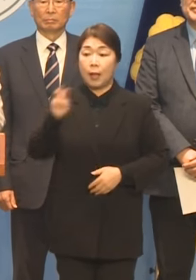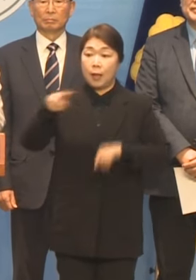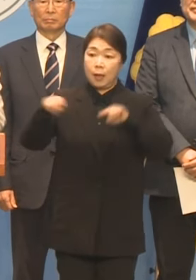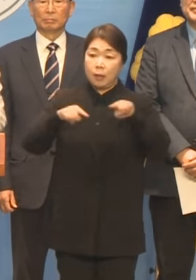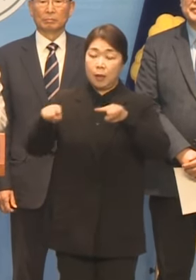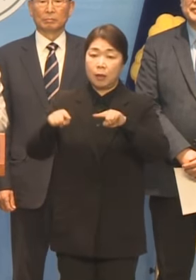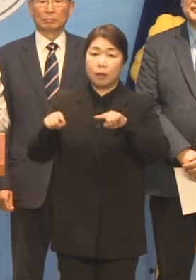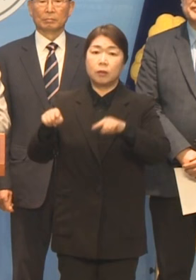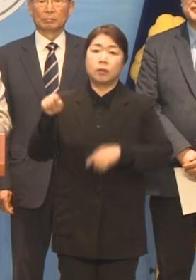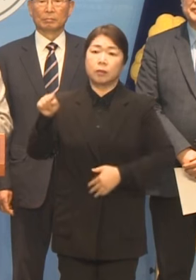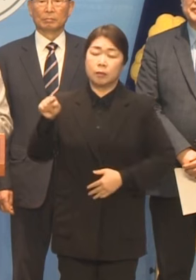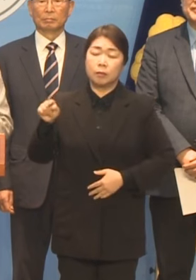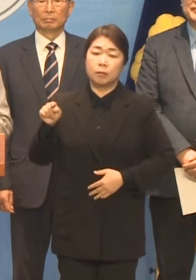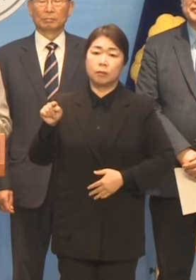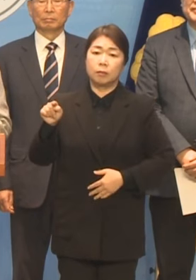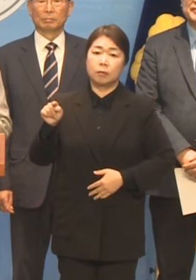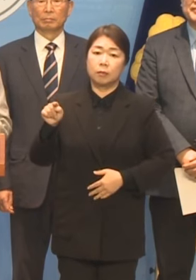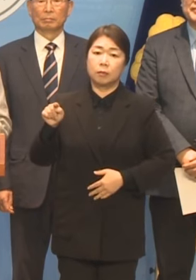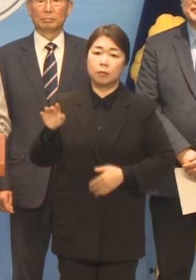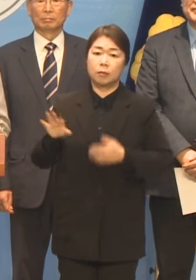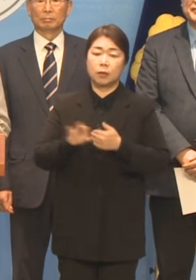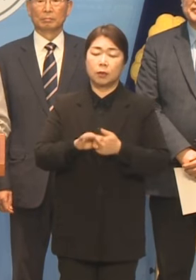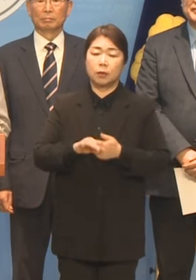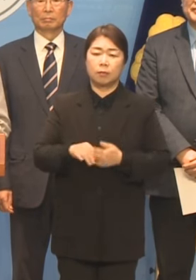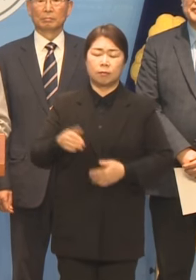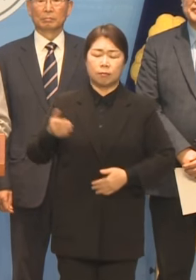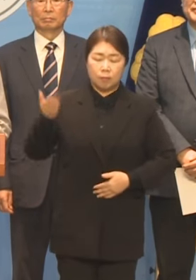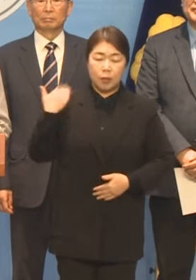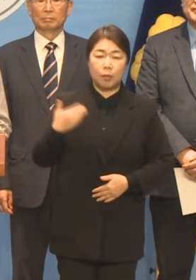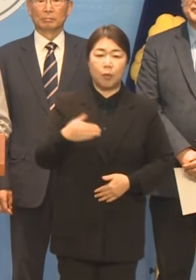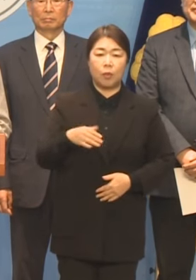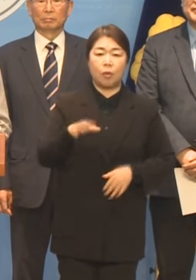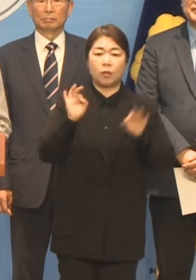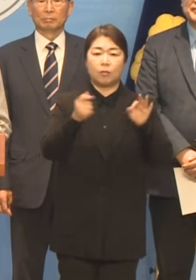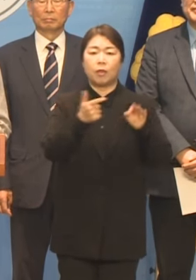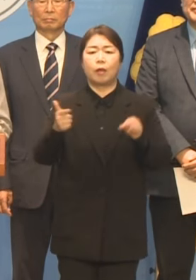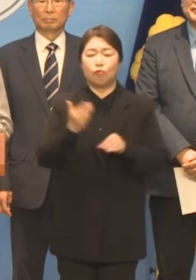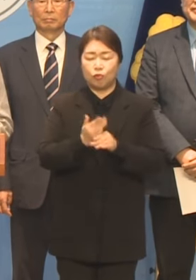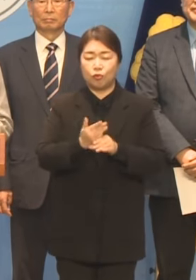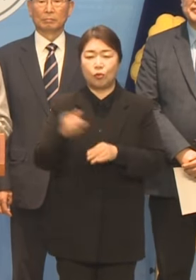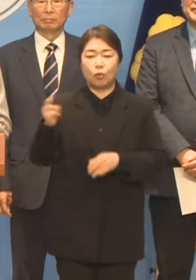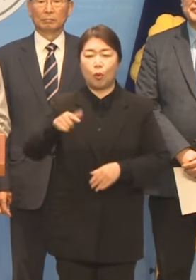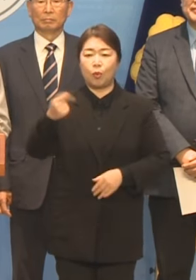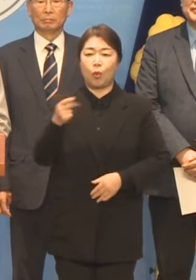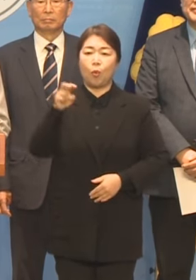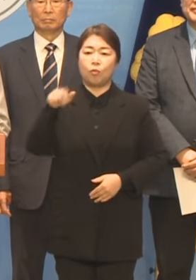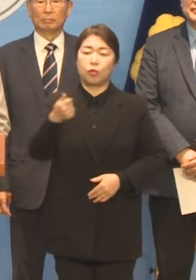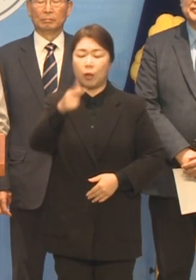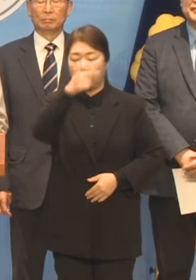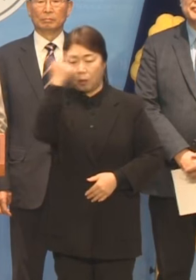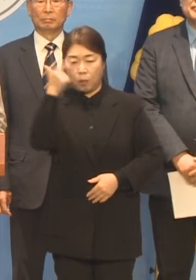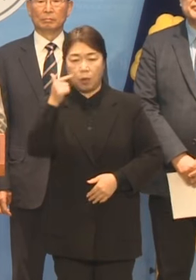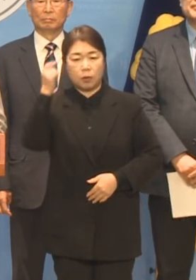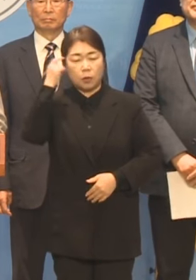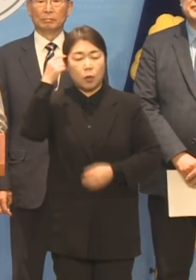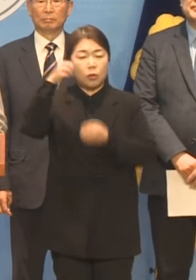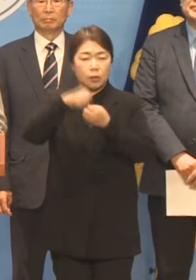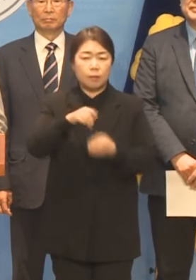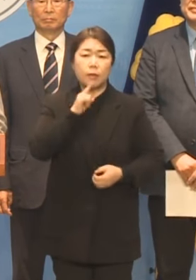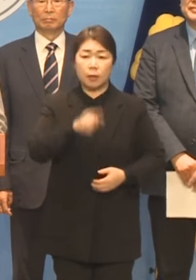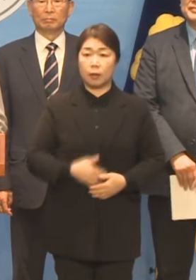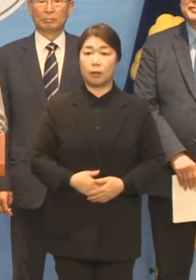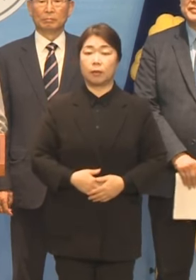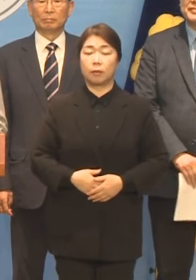입만 열면 DJ 노무현 정신을 얘기합니다 사진관입니다